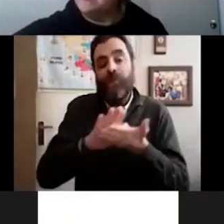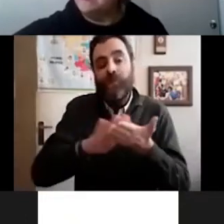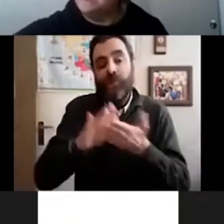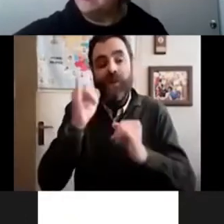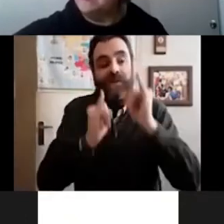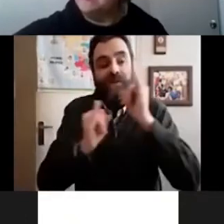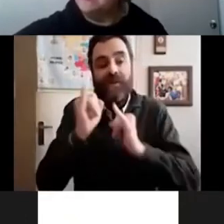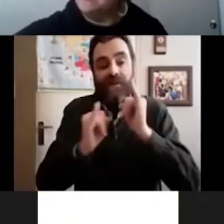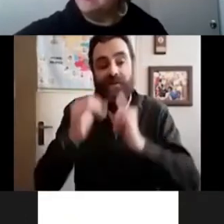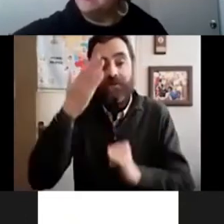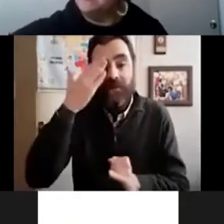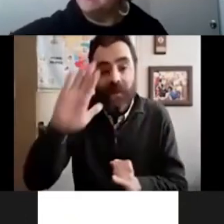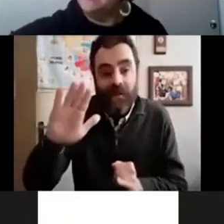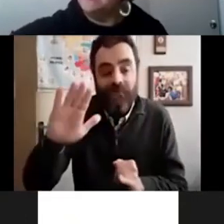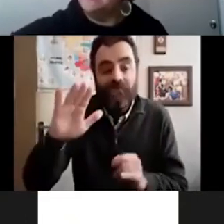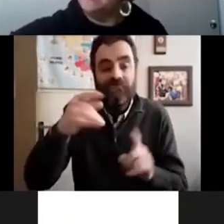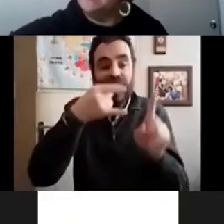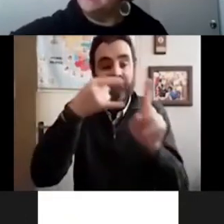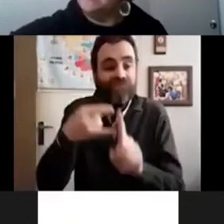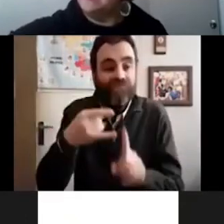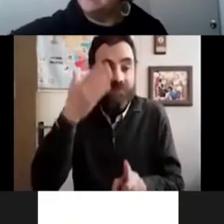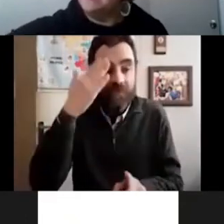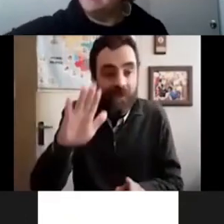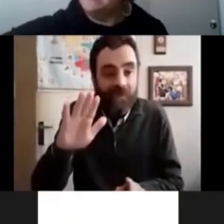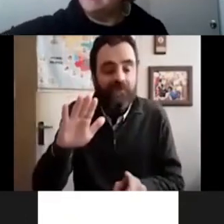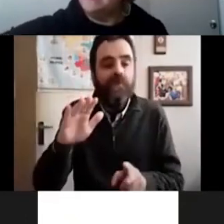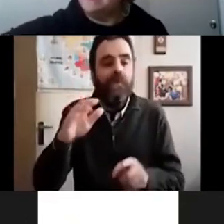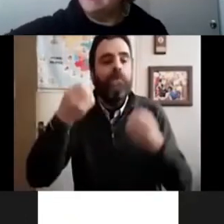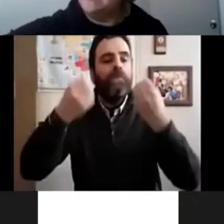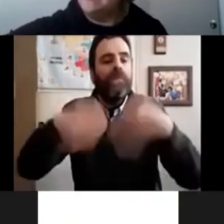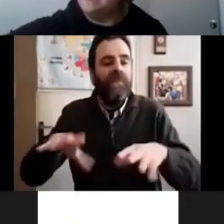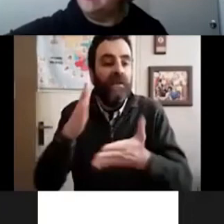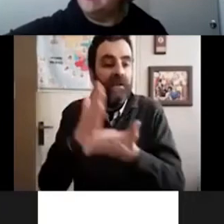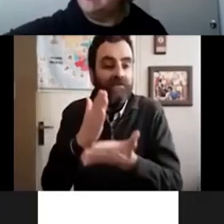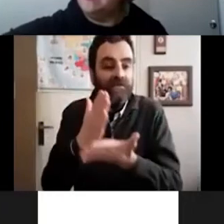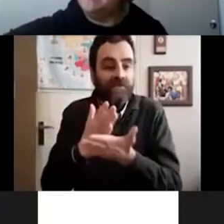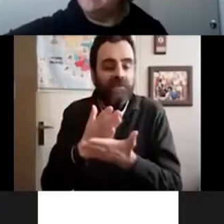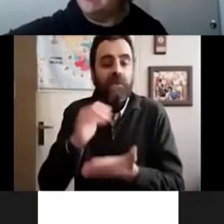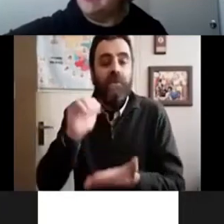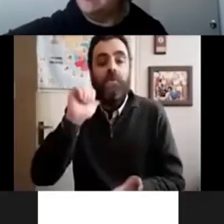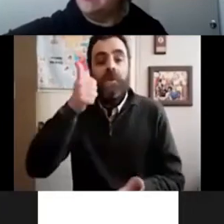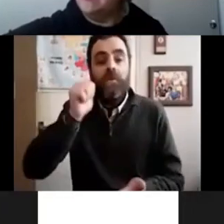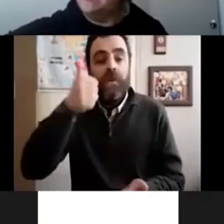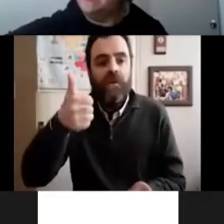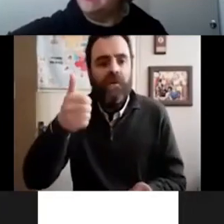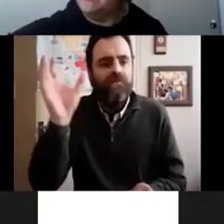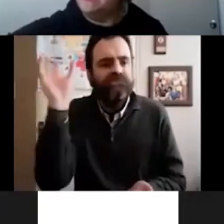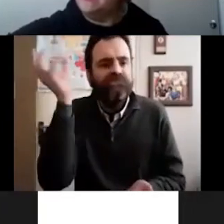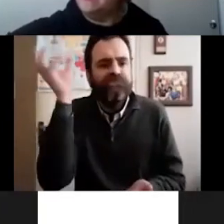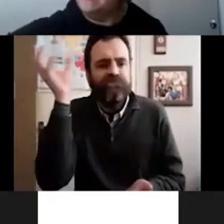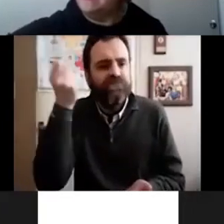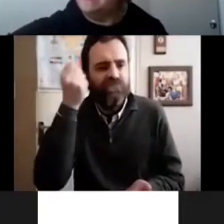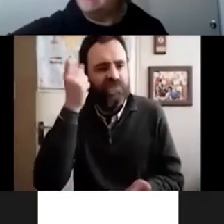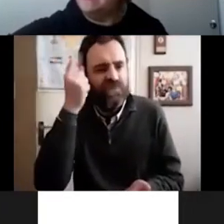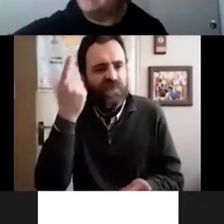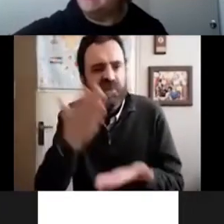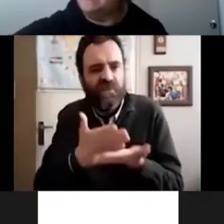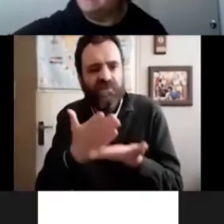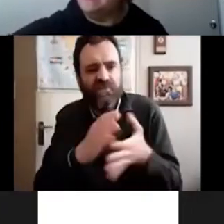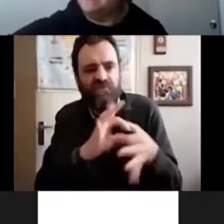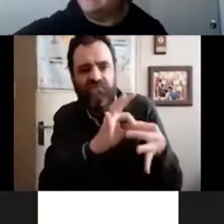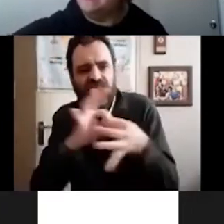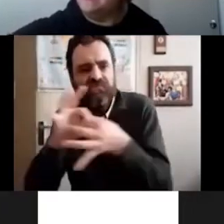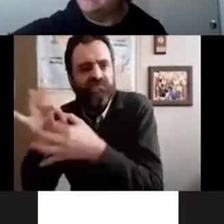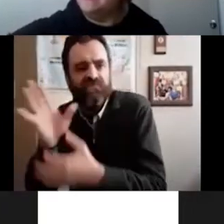veces, por ejemplo, el internet está malo, el Zoom no está funcionando, se pierde la clase y